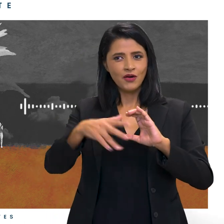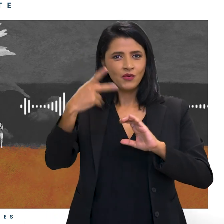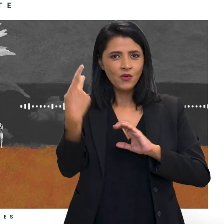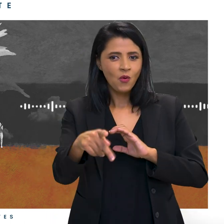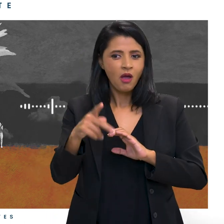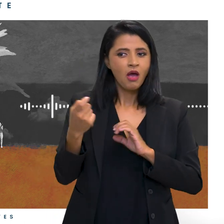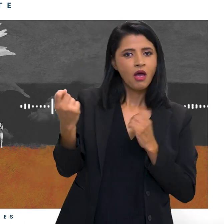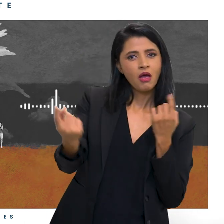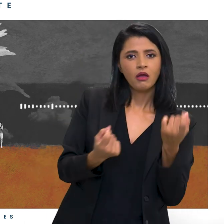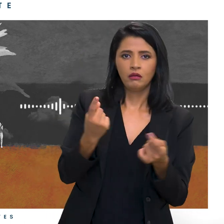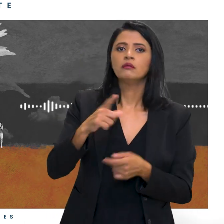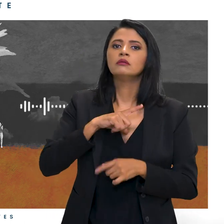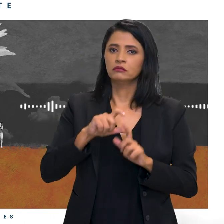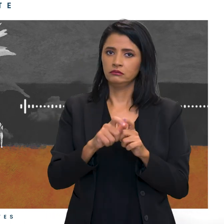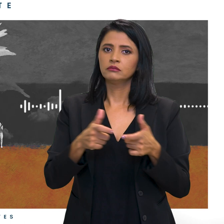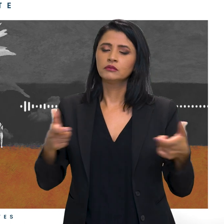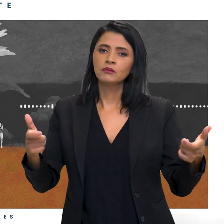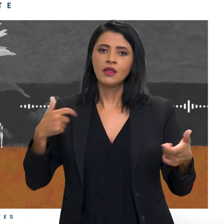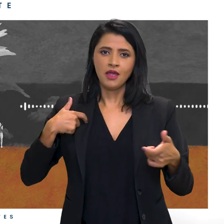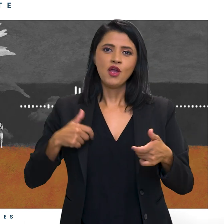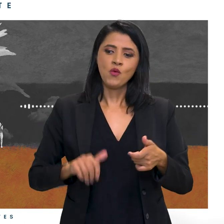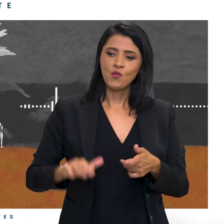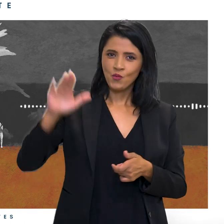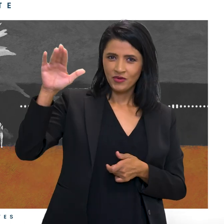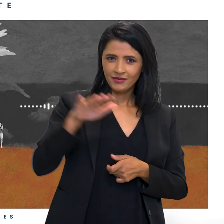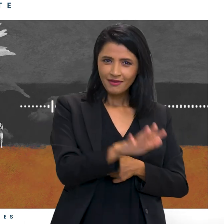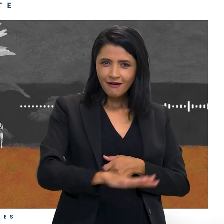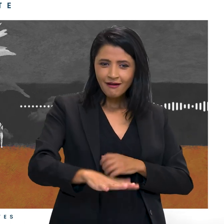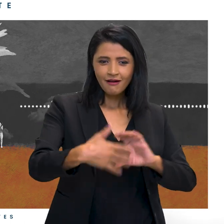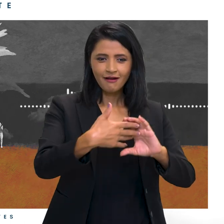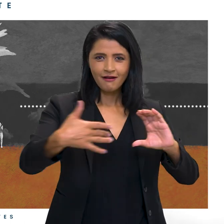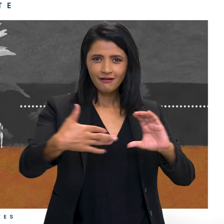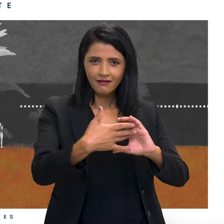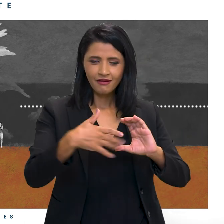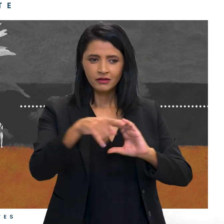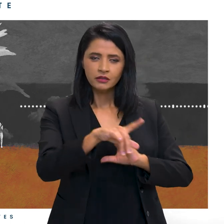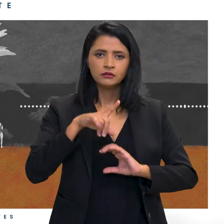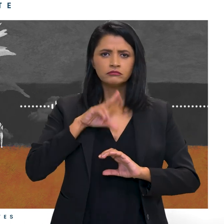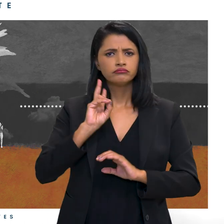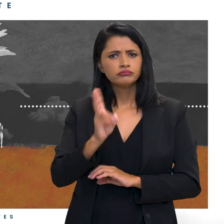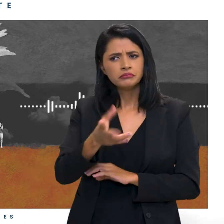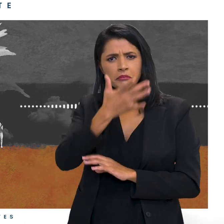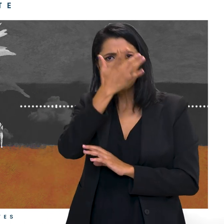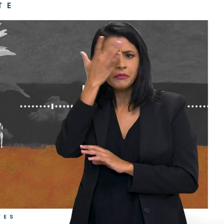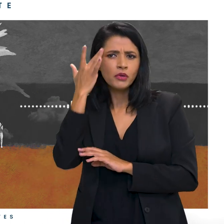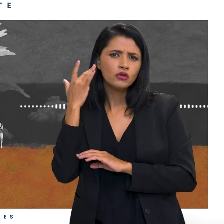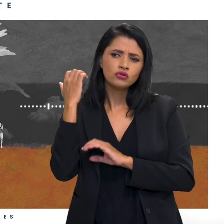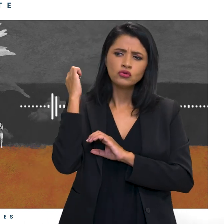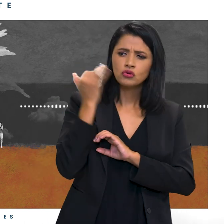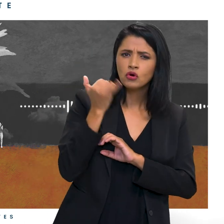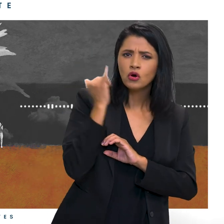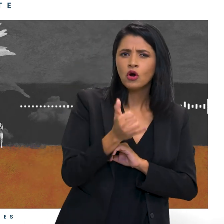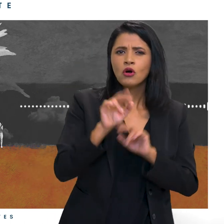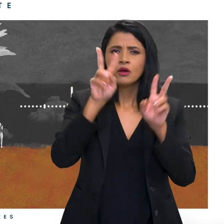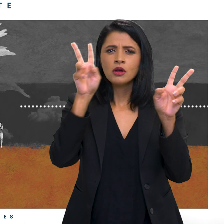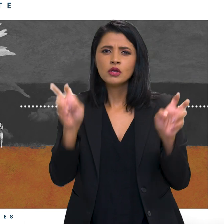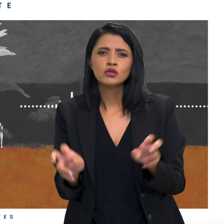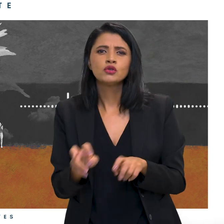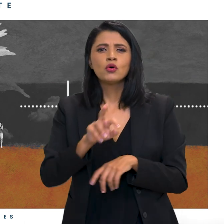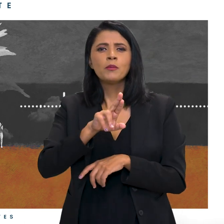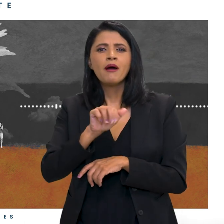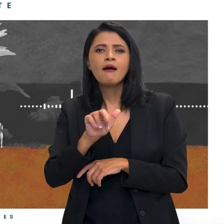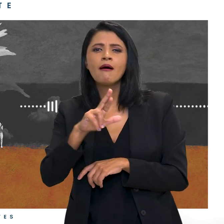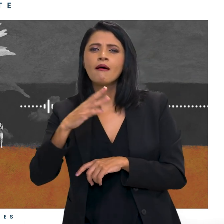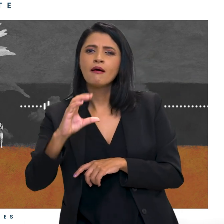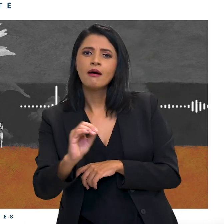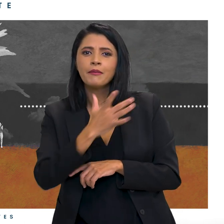raro não é algo tão infrequente assim. Como eu cresci no mundo raro, o tempo inteiro vi pessoas falando sobre os raros.